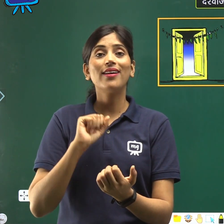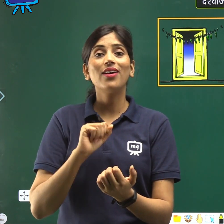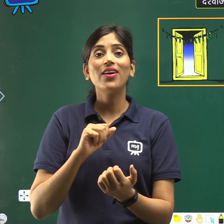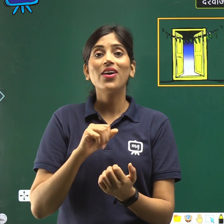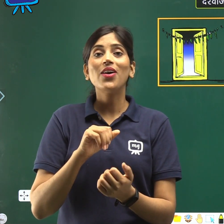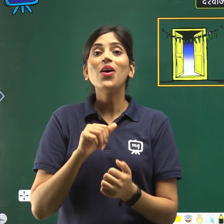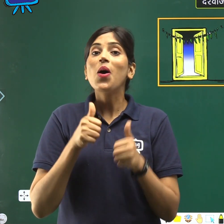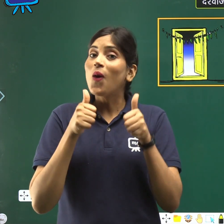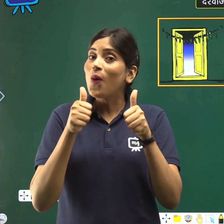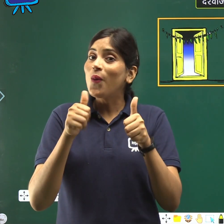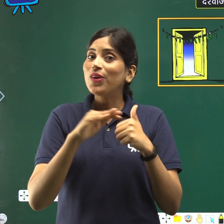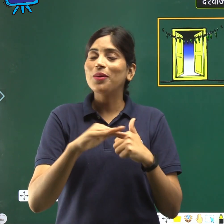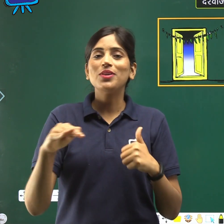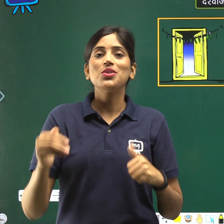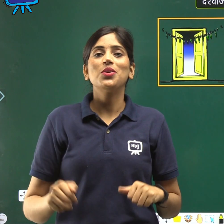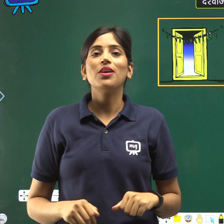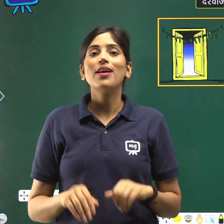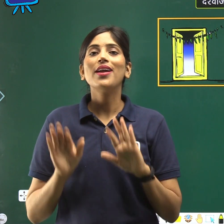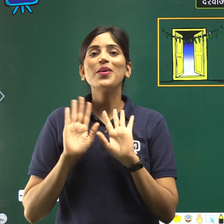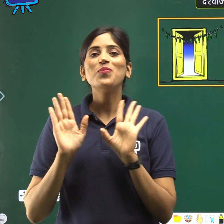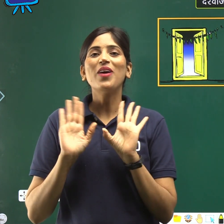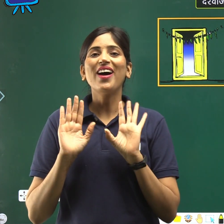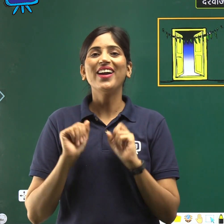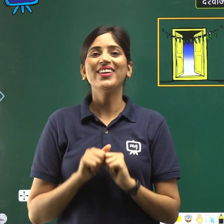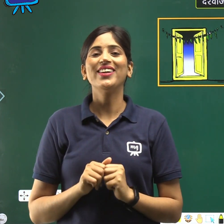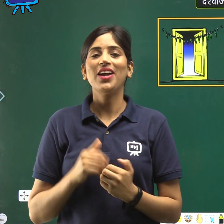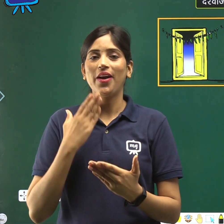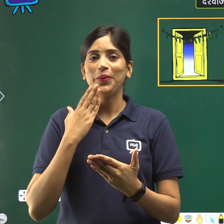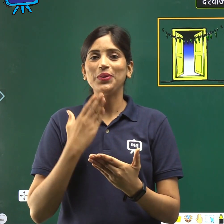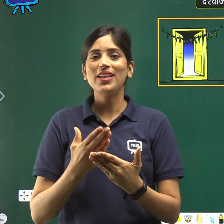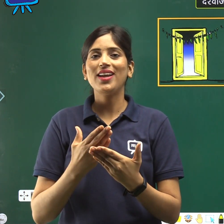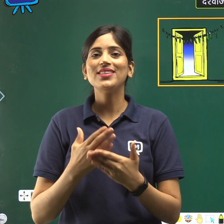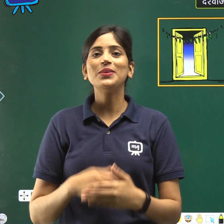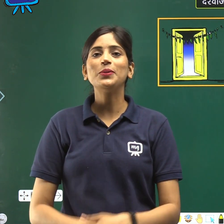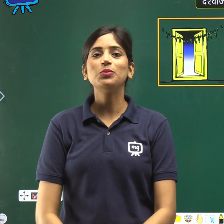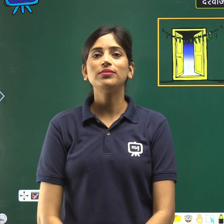ओके बच्चों, बाय, थैंक यू।